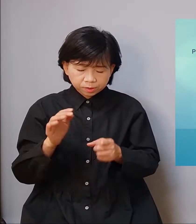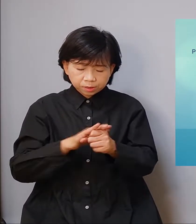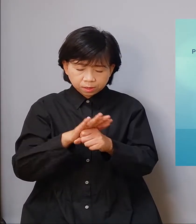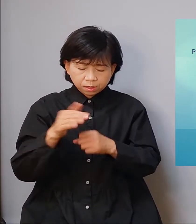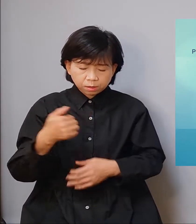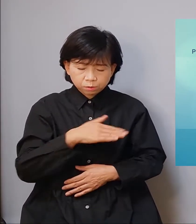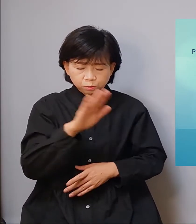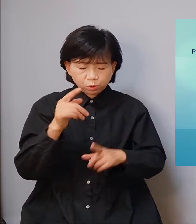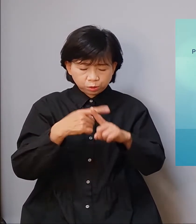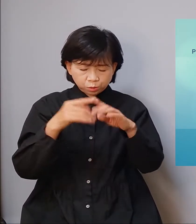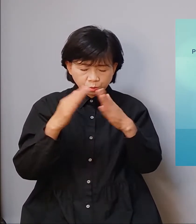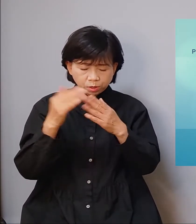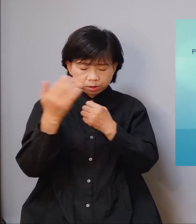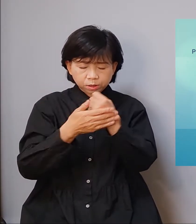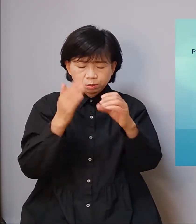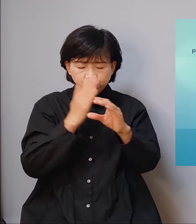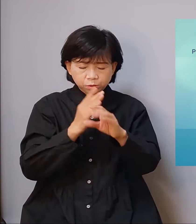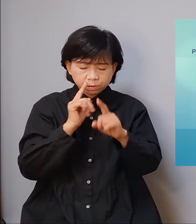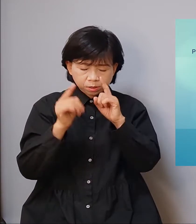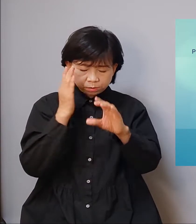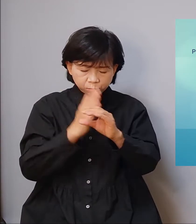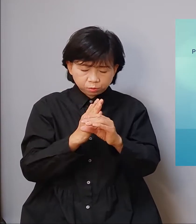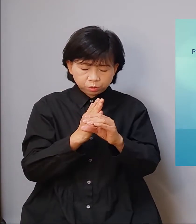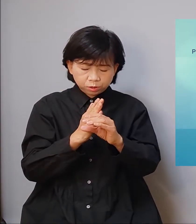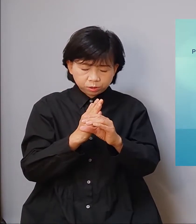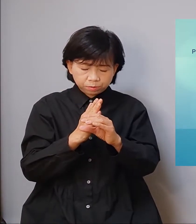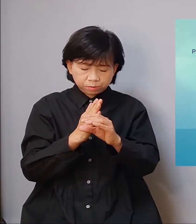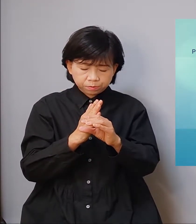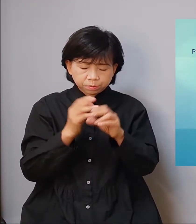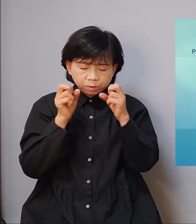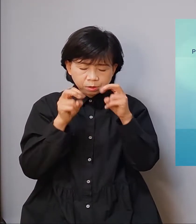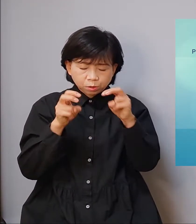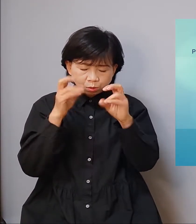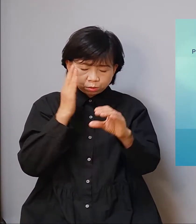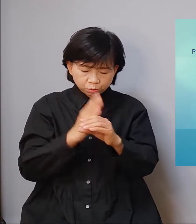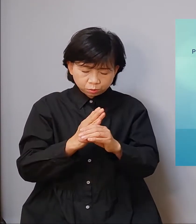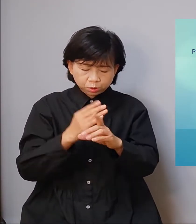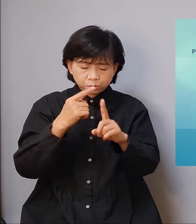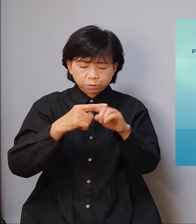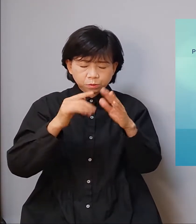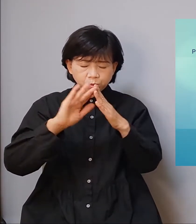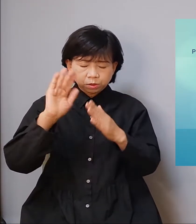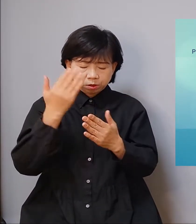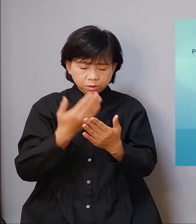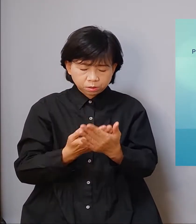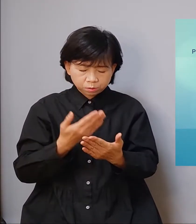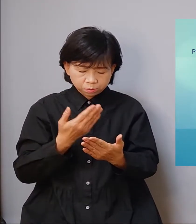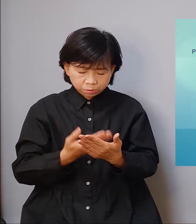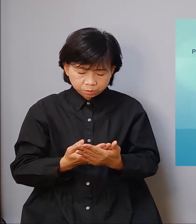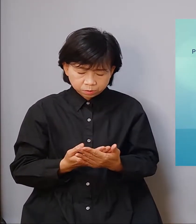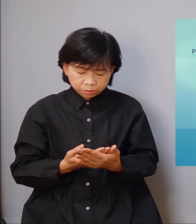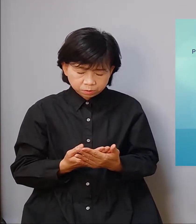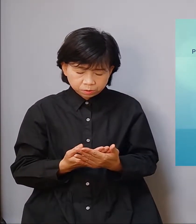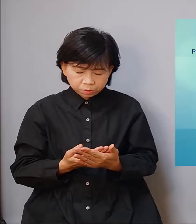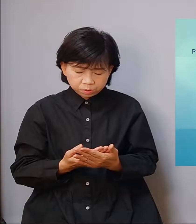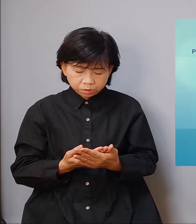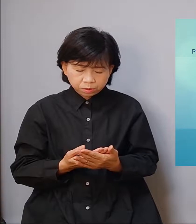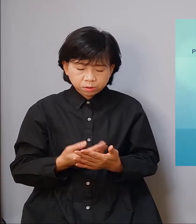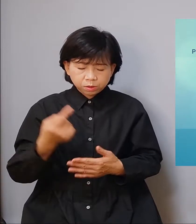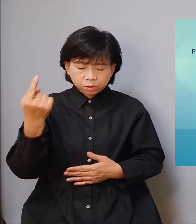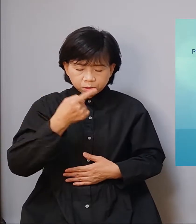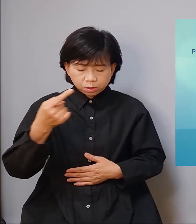사랑하는 우리 교회가 은혜 중심, 말씀 중심, 선교 중심의 교회가 되게 하시옵소서.